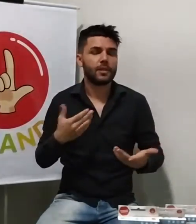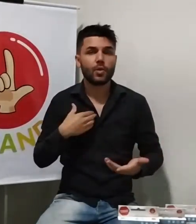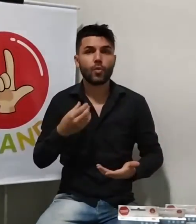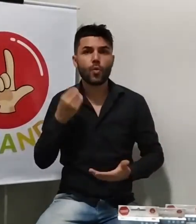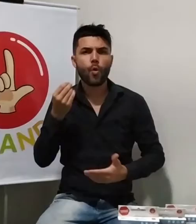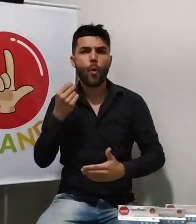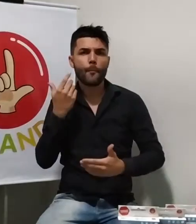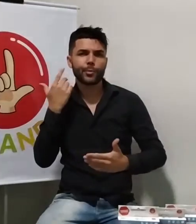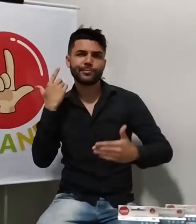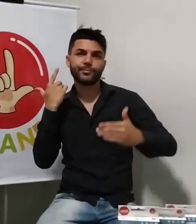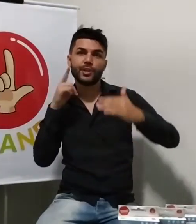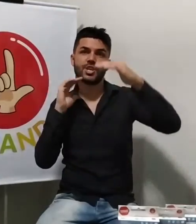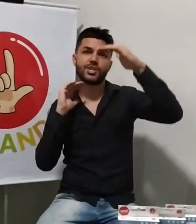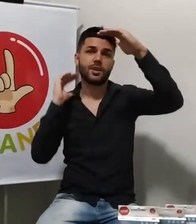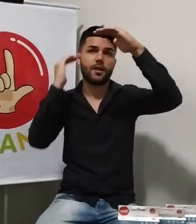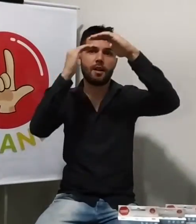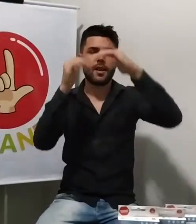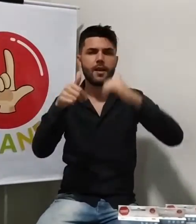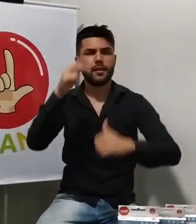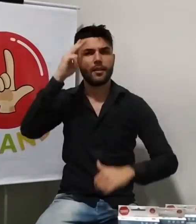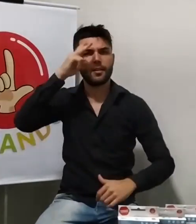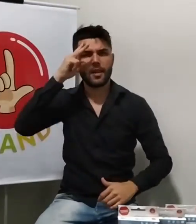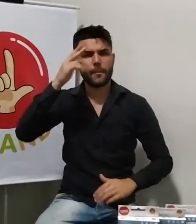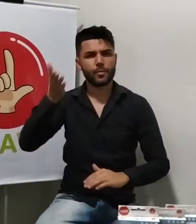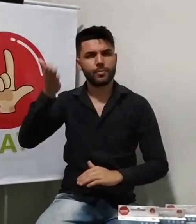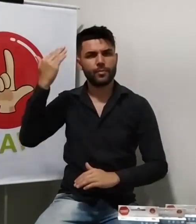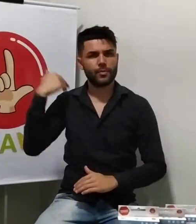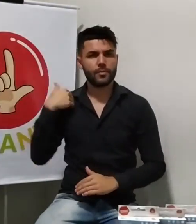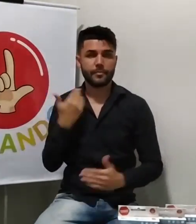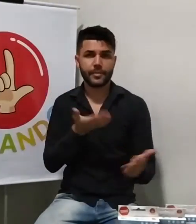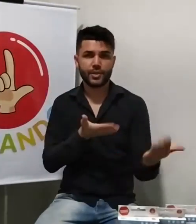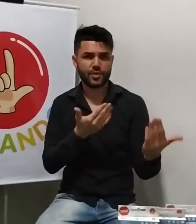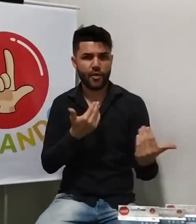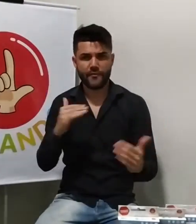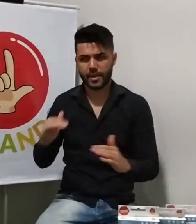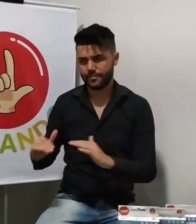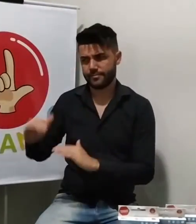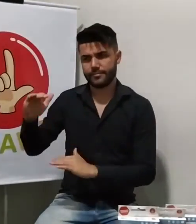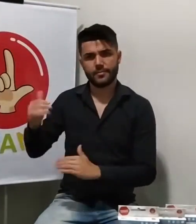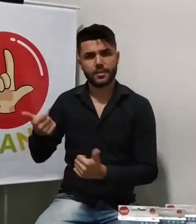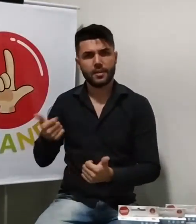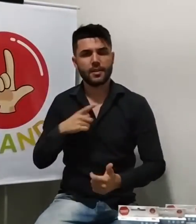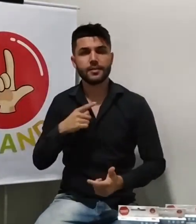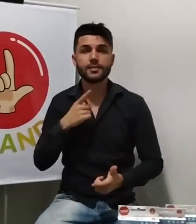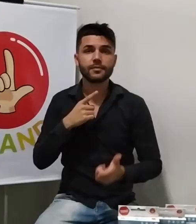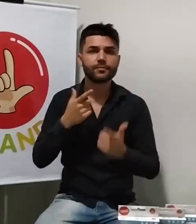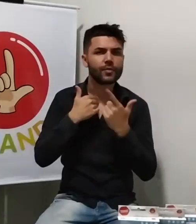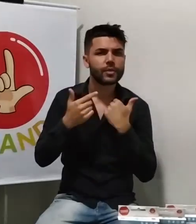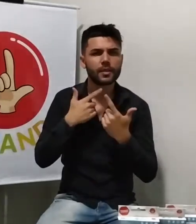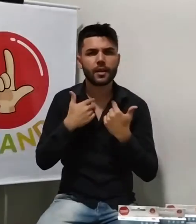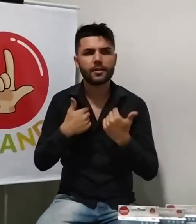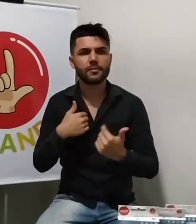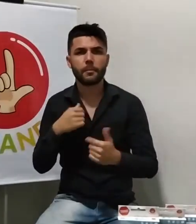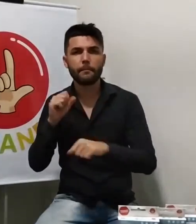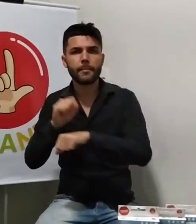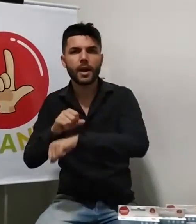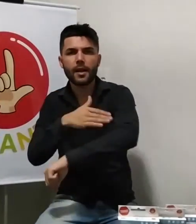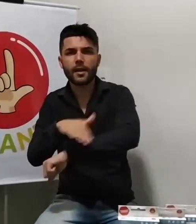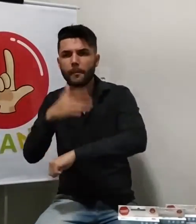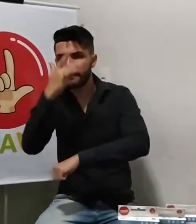ponto. É engraçado que eu me lembro, quando eu era mais jovem, eu tinha uma coisa comigo, e eu tinha vontade às vezes de parar as pessoas na rua, às vezes eu via um cara bem arrumado,